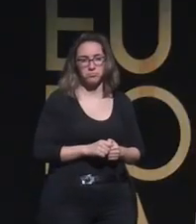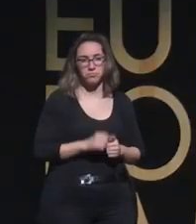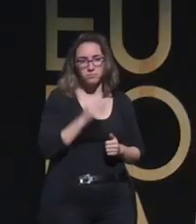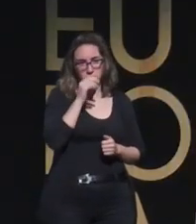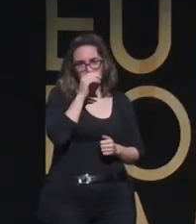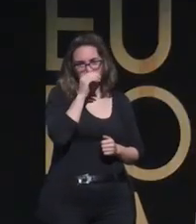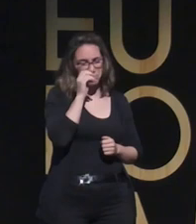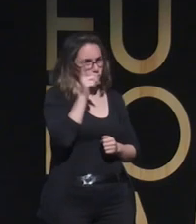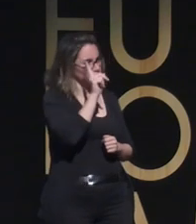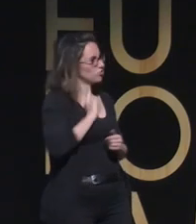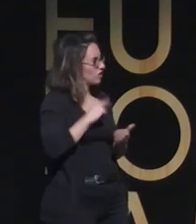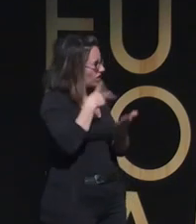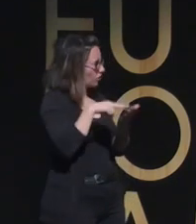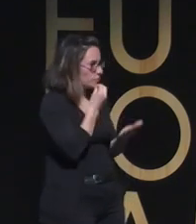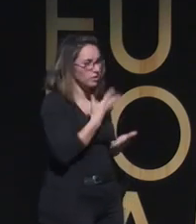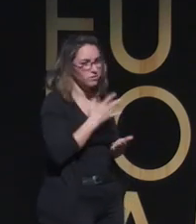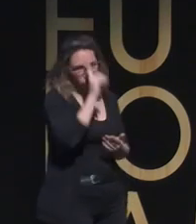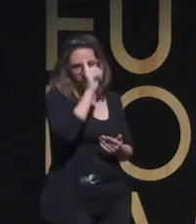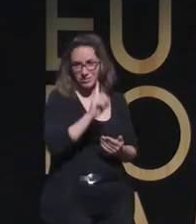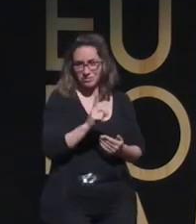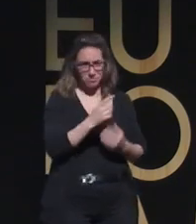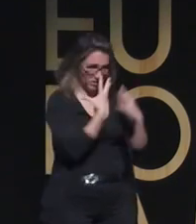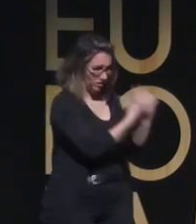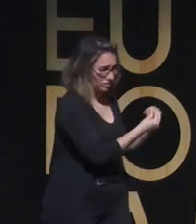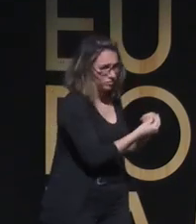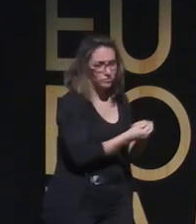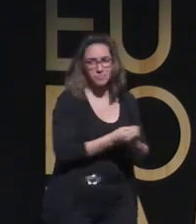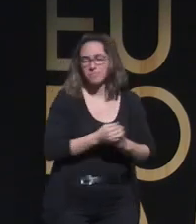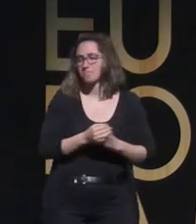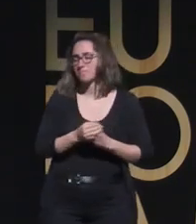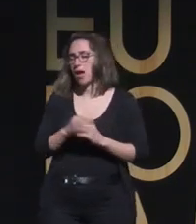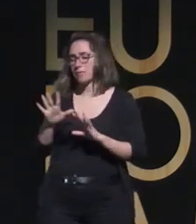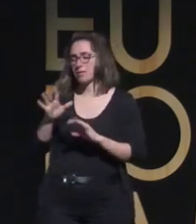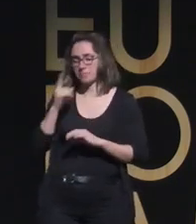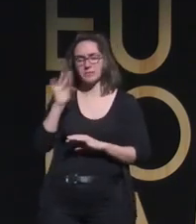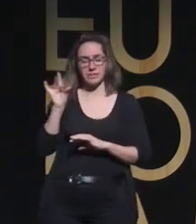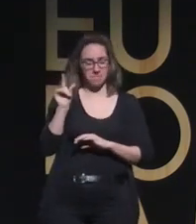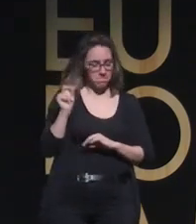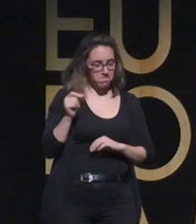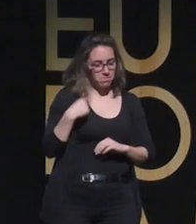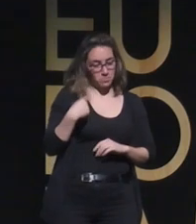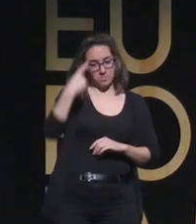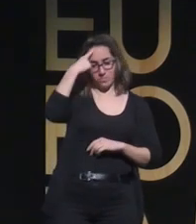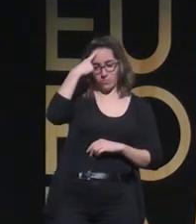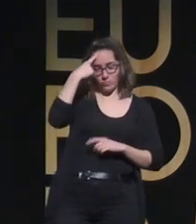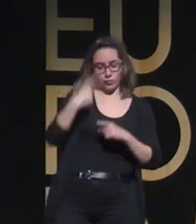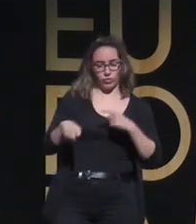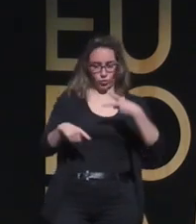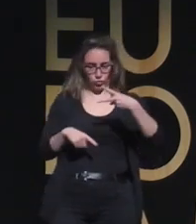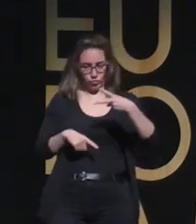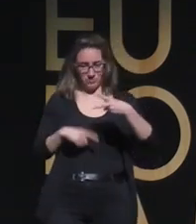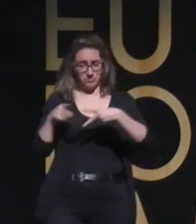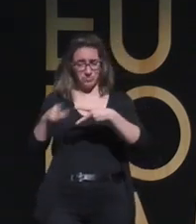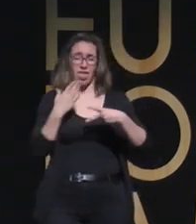No sé si lo he leído bien. Sí. ¿Lo has entendido bien? Está pensando dos cosas. Una, sí. ¿Qué putada de